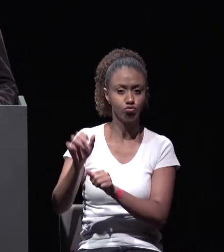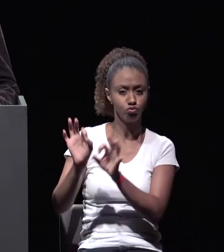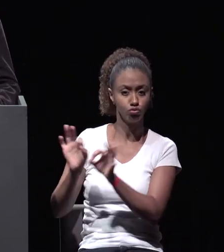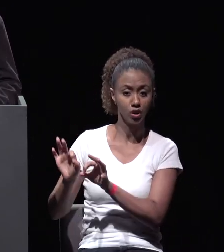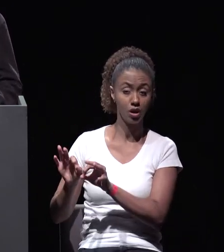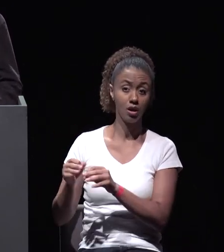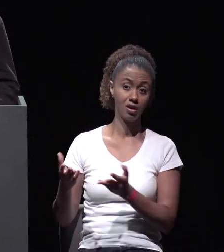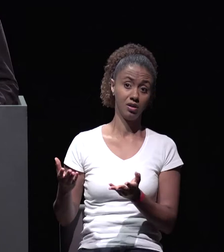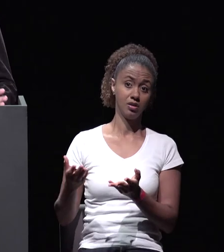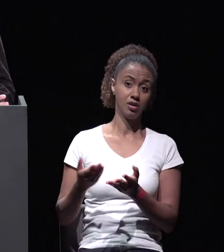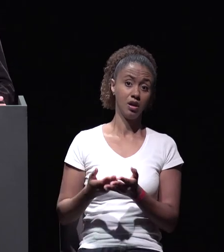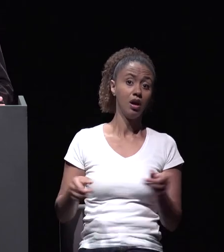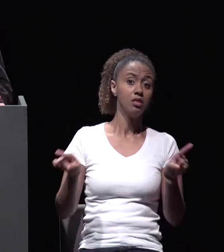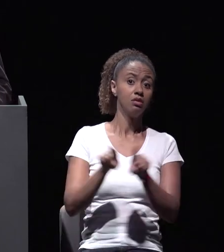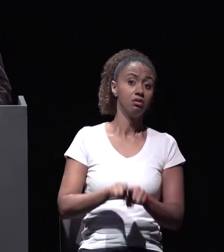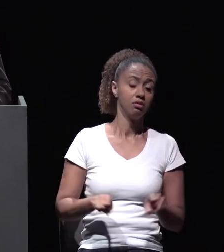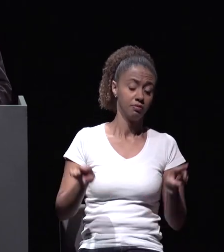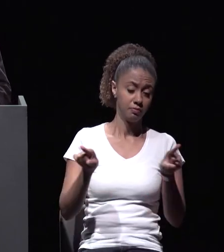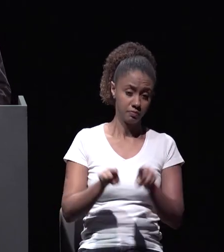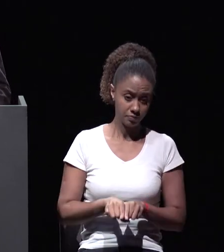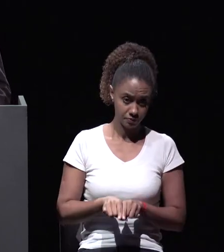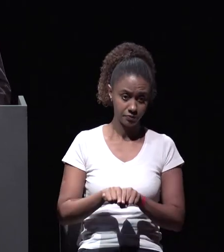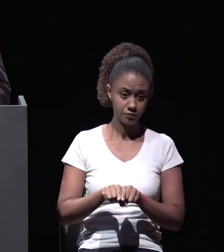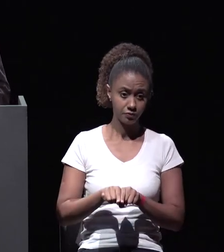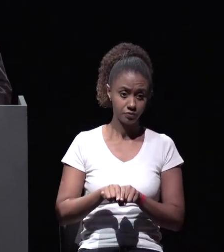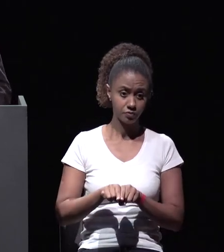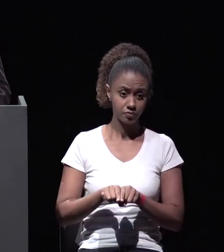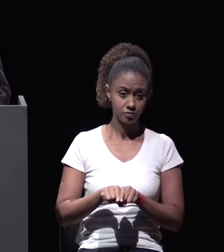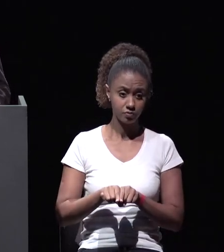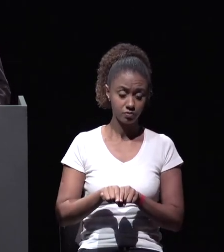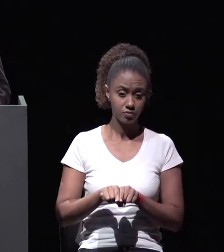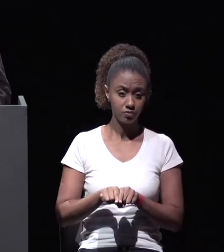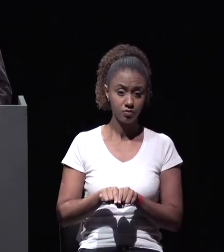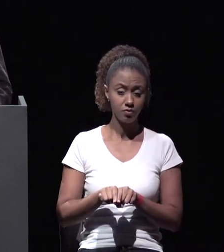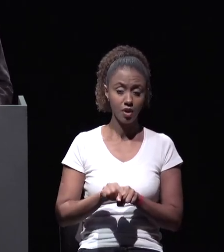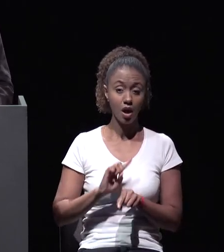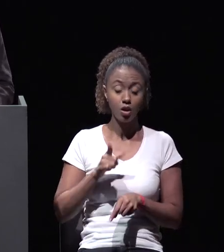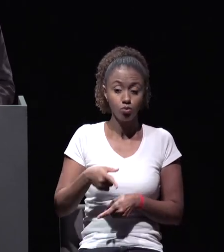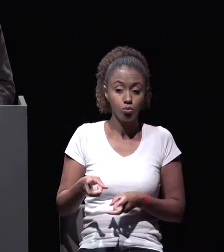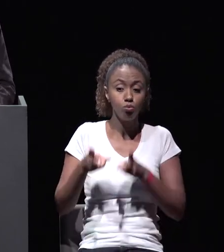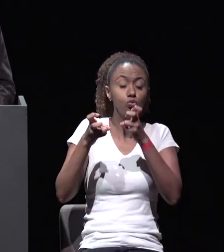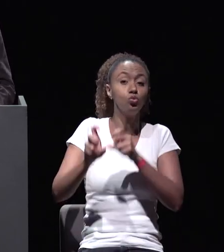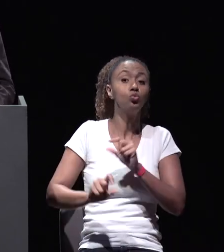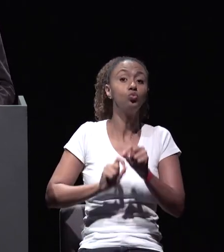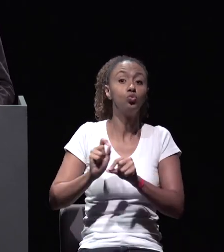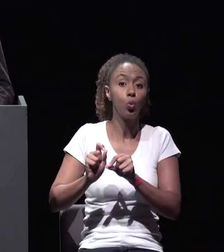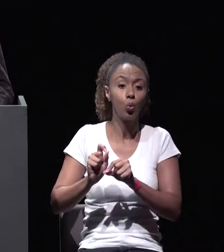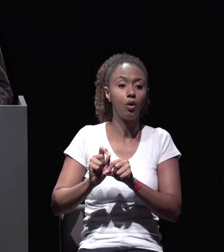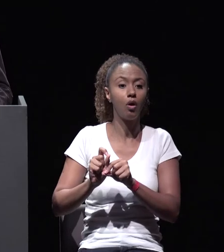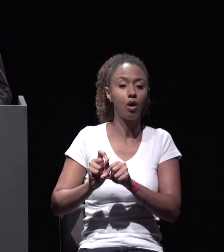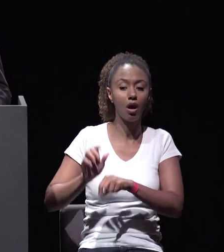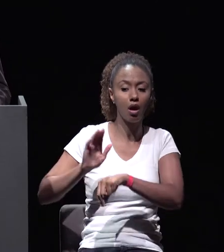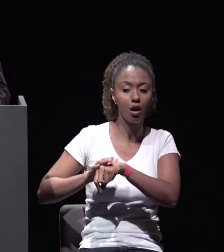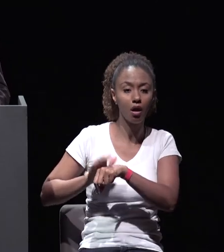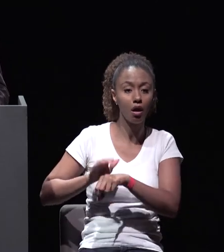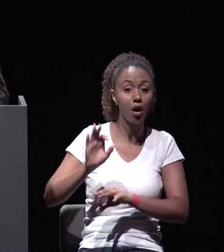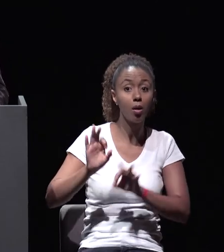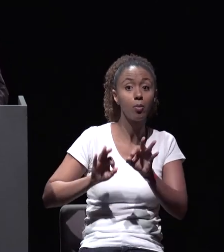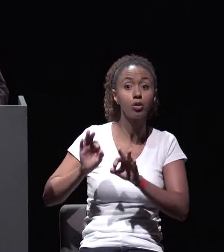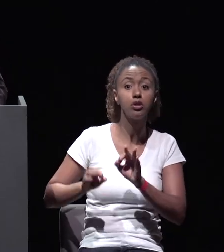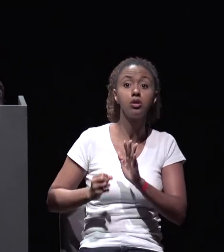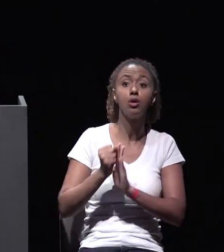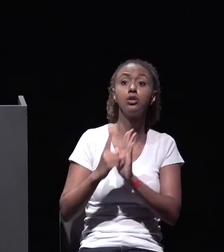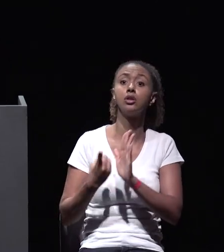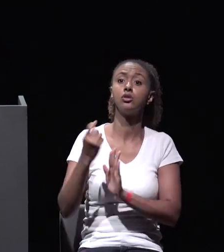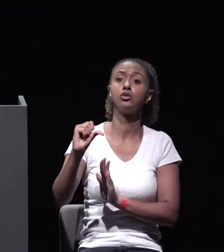sobretudo é fácil com o faz com que a gente não né faz com que nós não vejamos também uma produção que existiu também no século